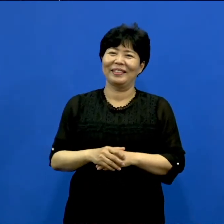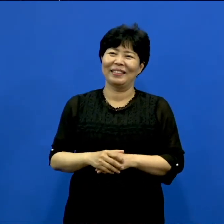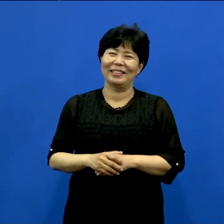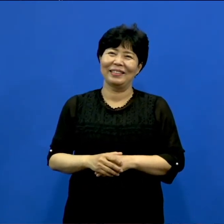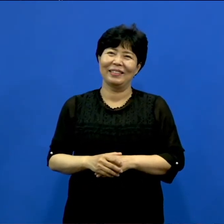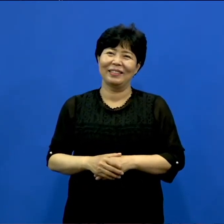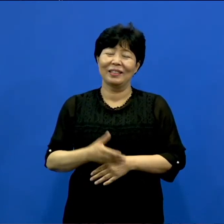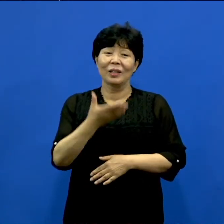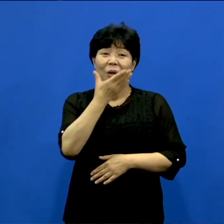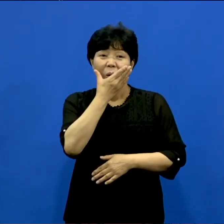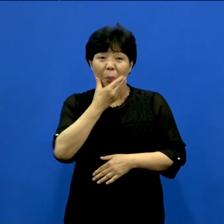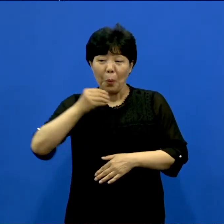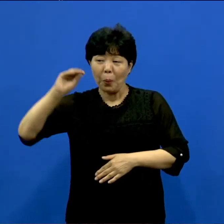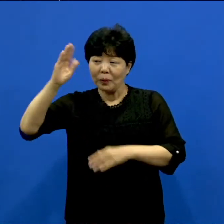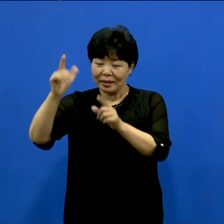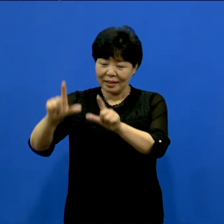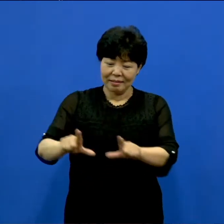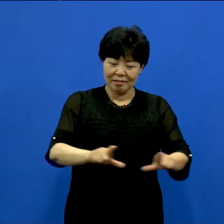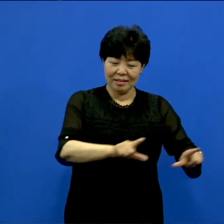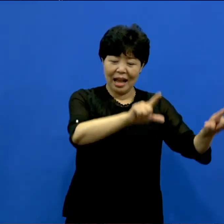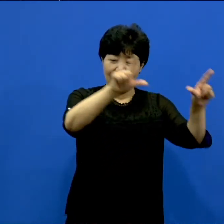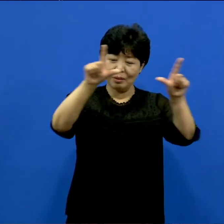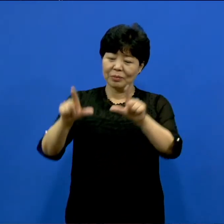복된 삶을 살아가는 사람들은